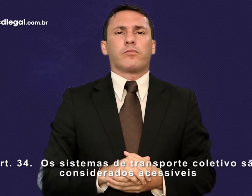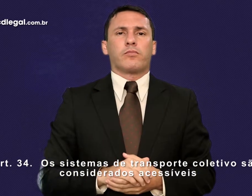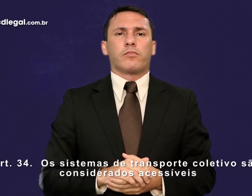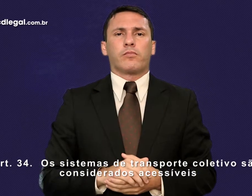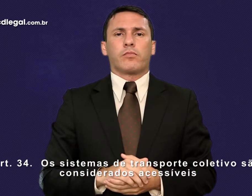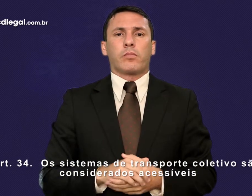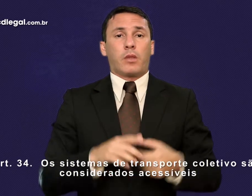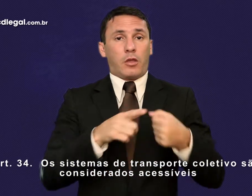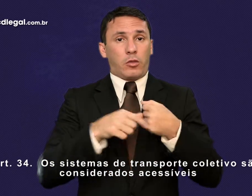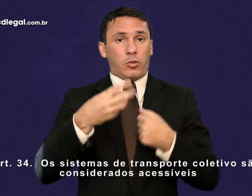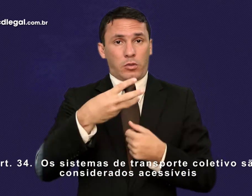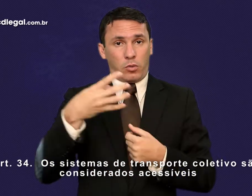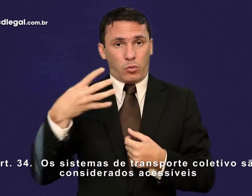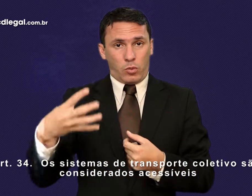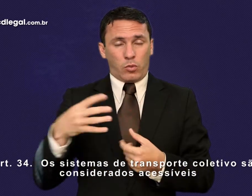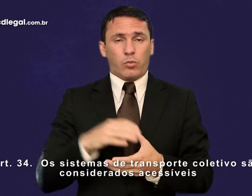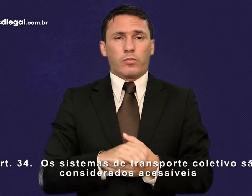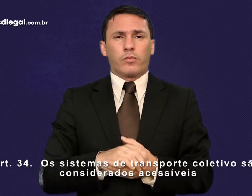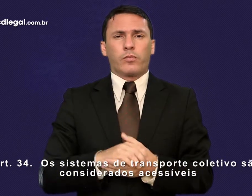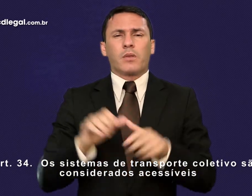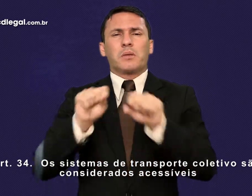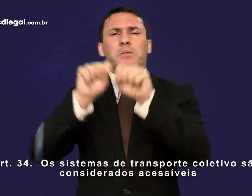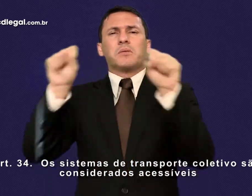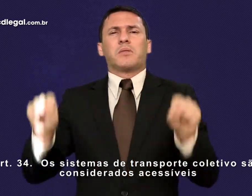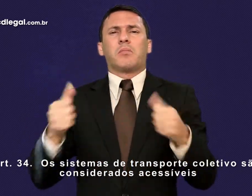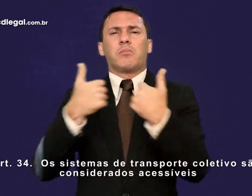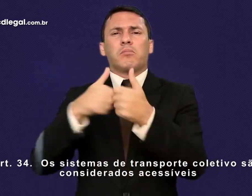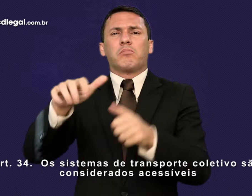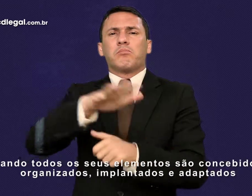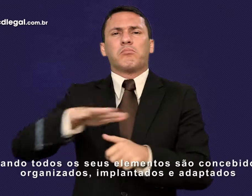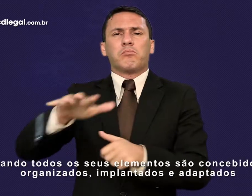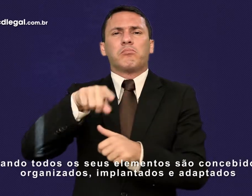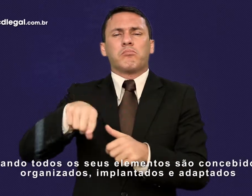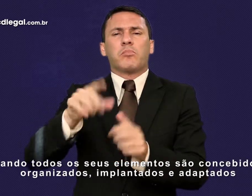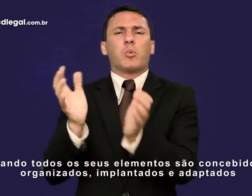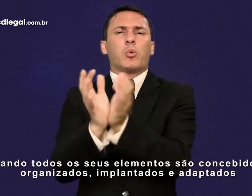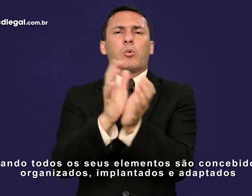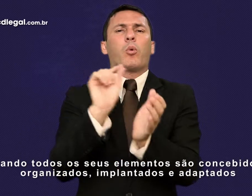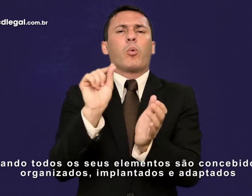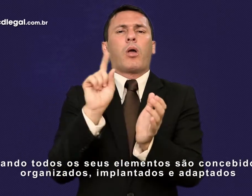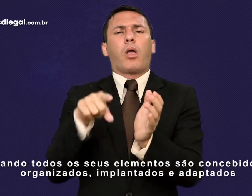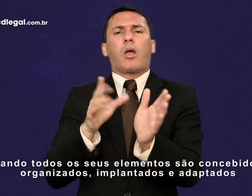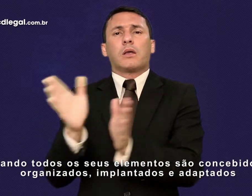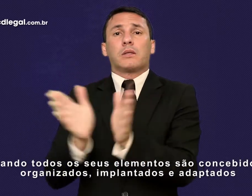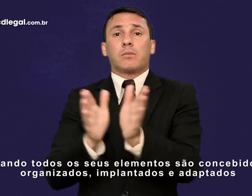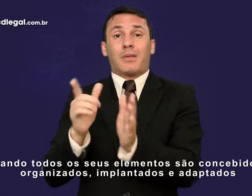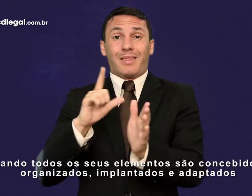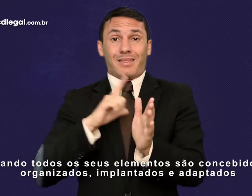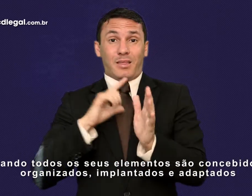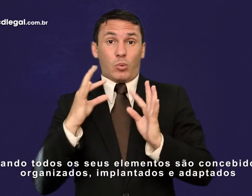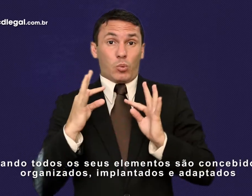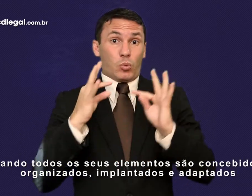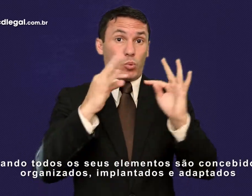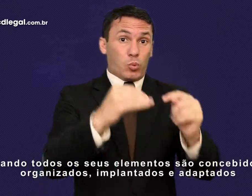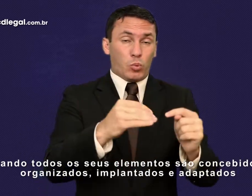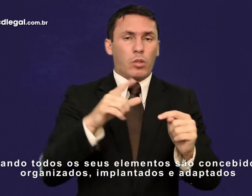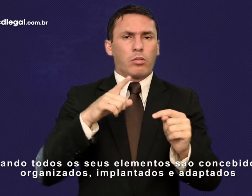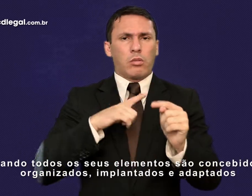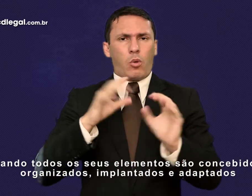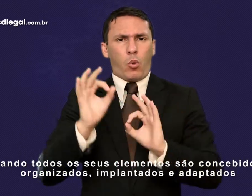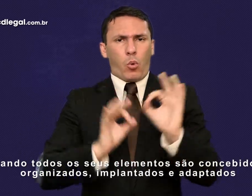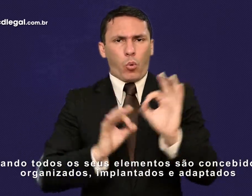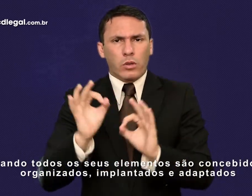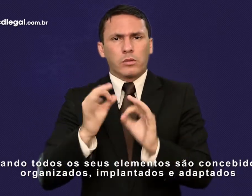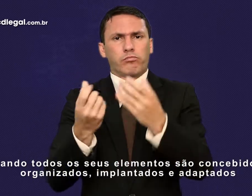34. Os sistemas de transporte coletivo são considerados acessíveis quando todos os seus elementos são concebidos,